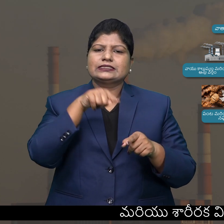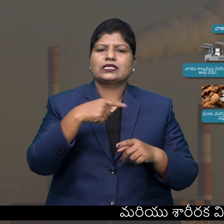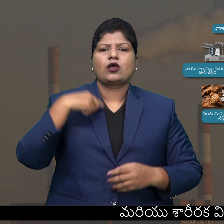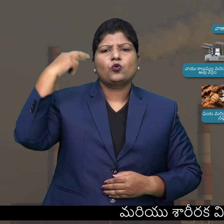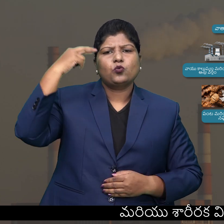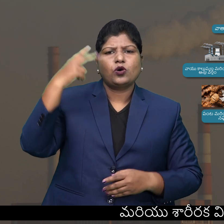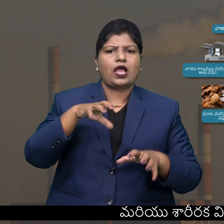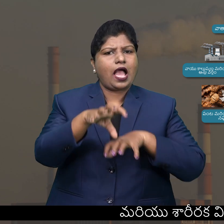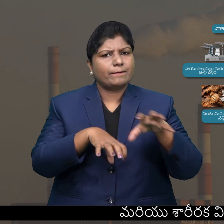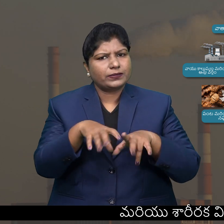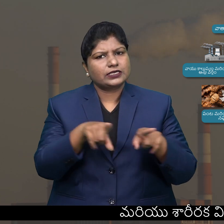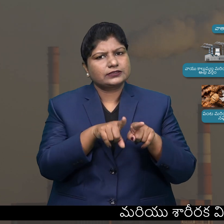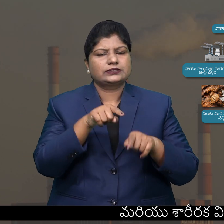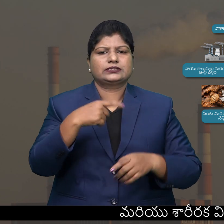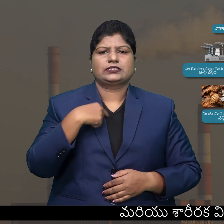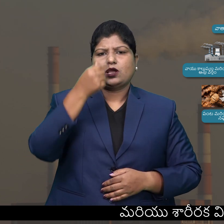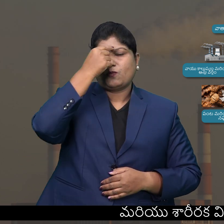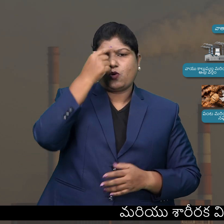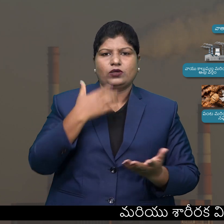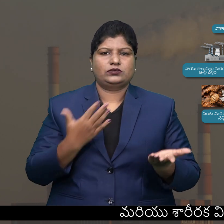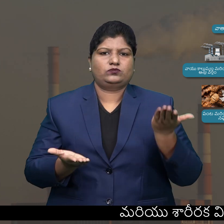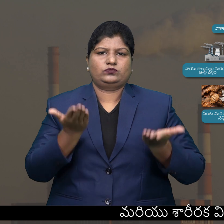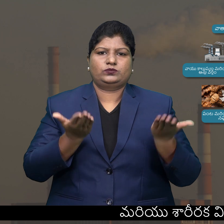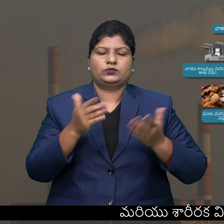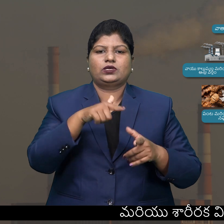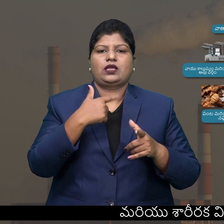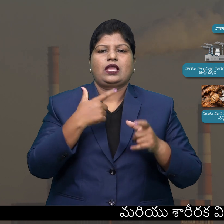శారీరక విధులను ప్రభావితం చేస్తుంది.